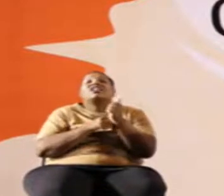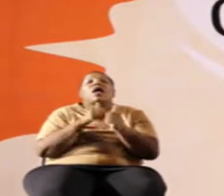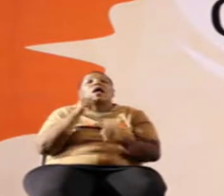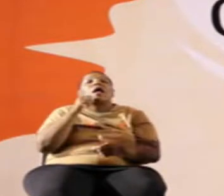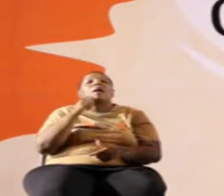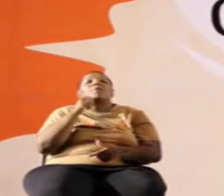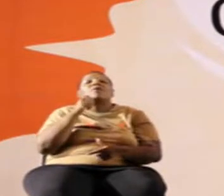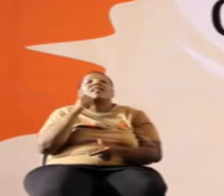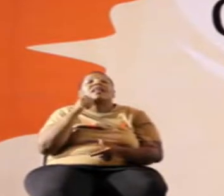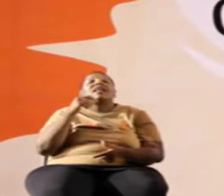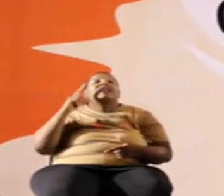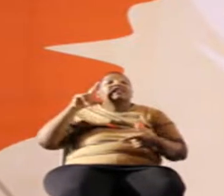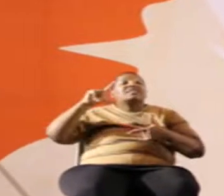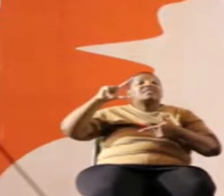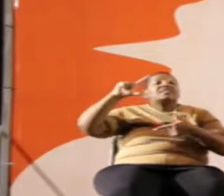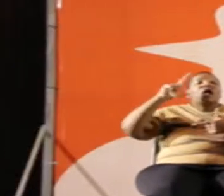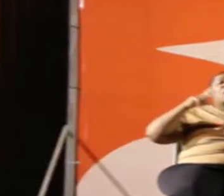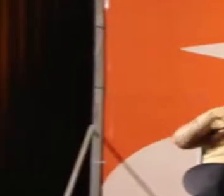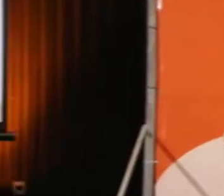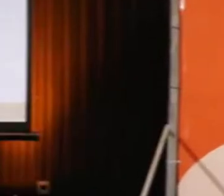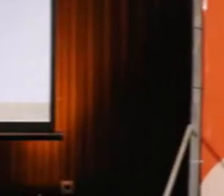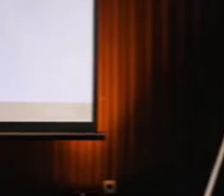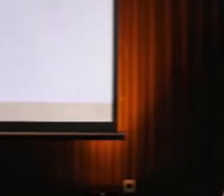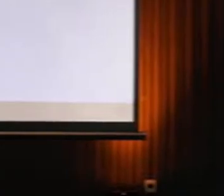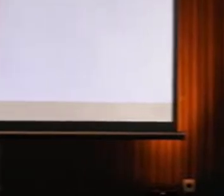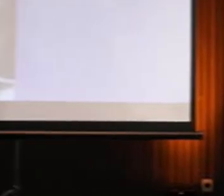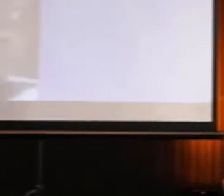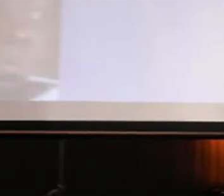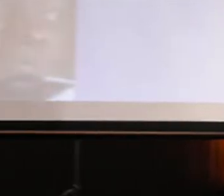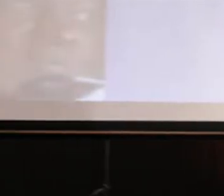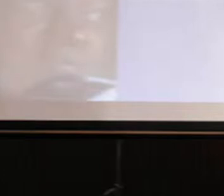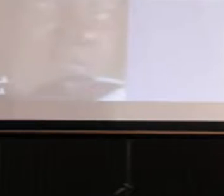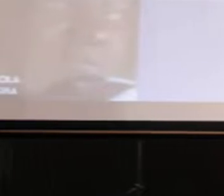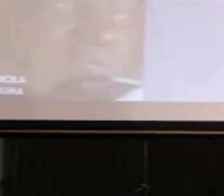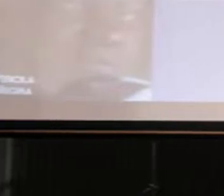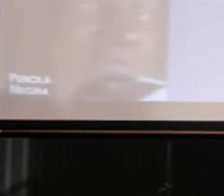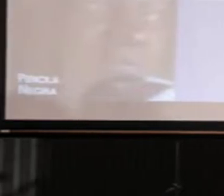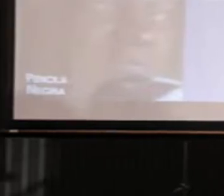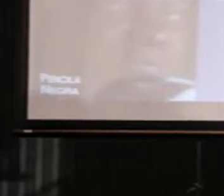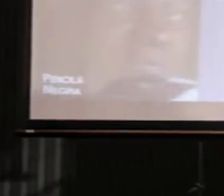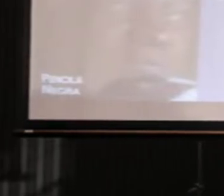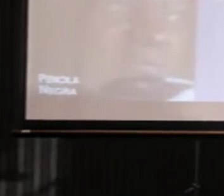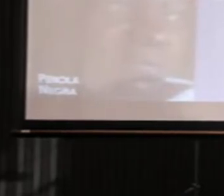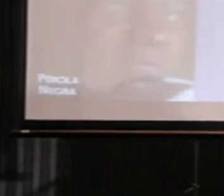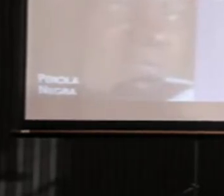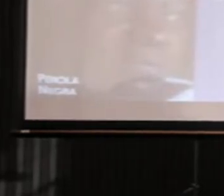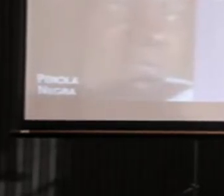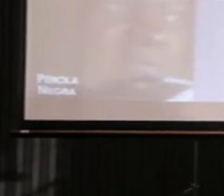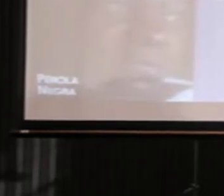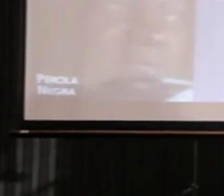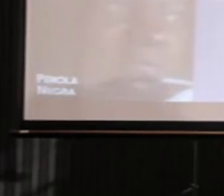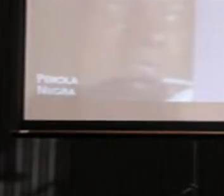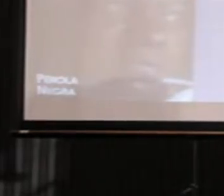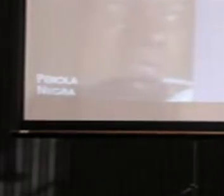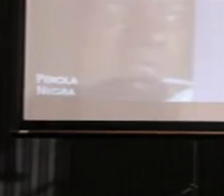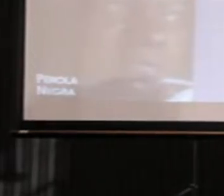em primeiro plano. Alguém olhou e falou assim, é só a capa. É só a capa dela. É só a capa do disco